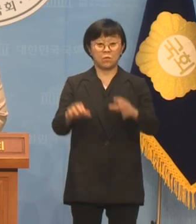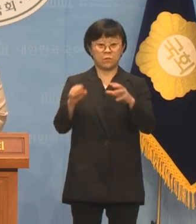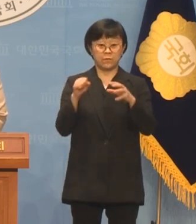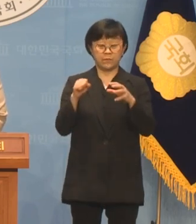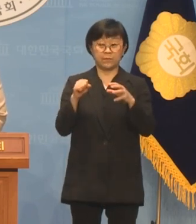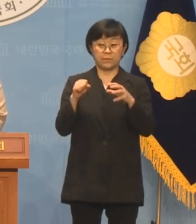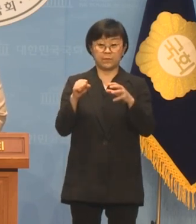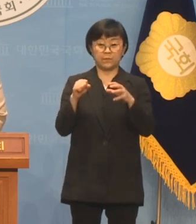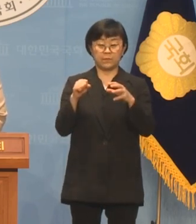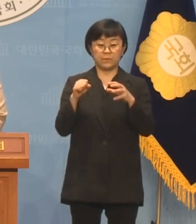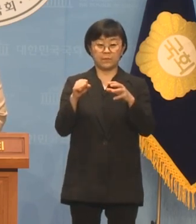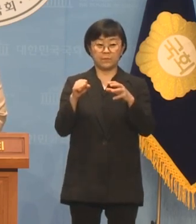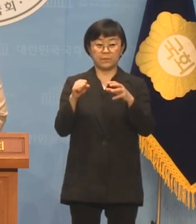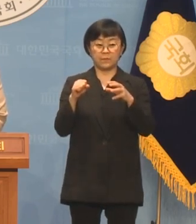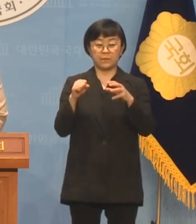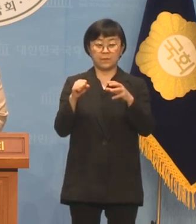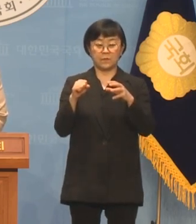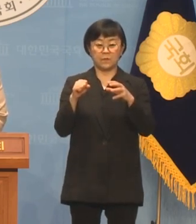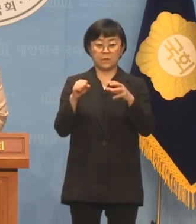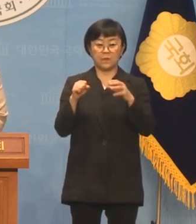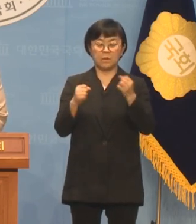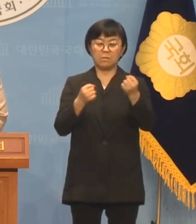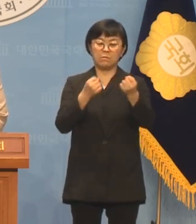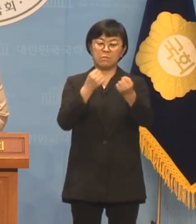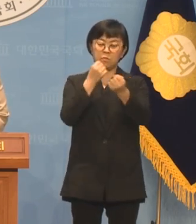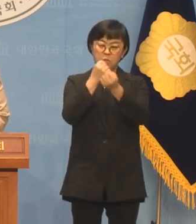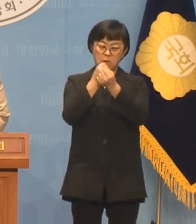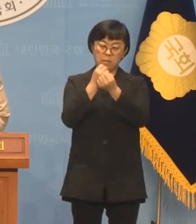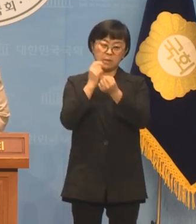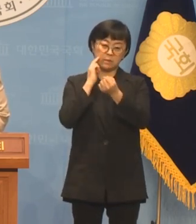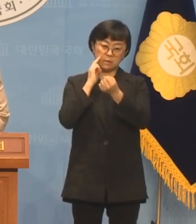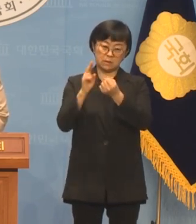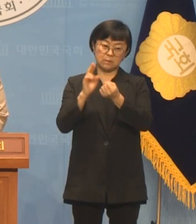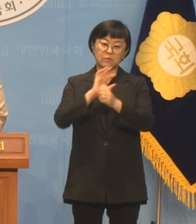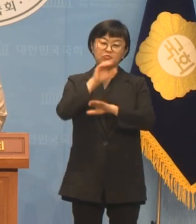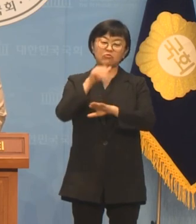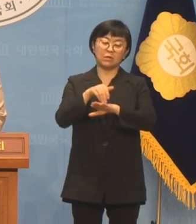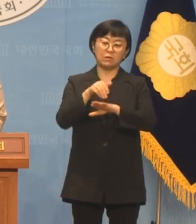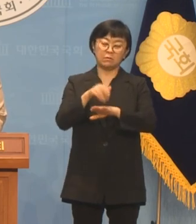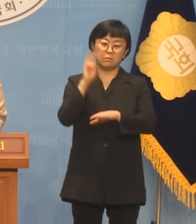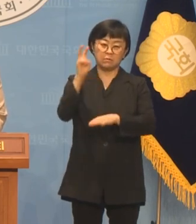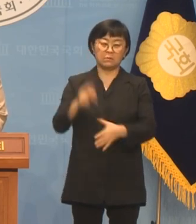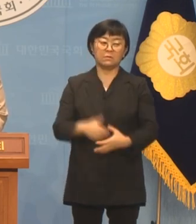국민의힘, 염치가 없어지는 것도 단련되고 있습니다.